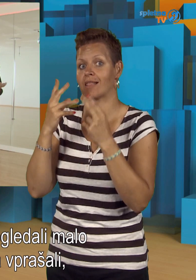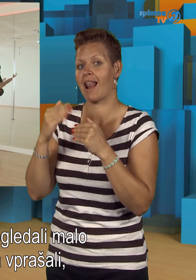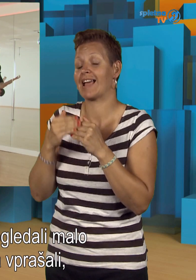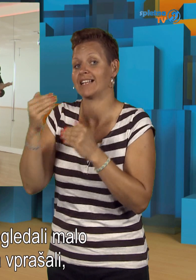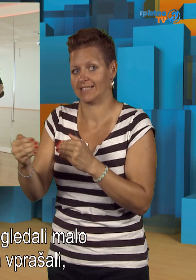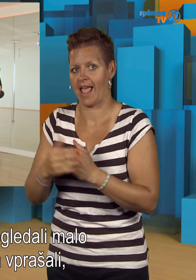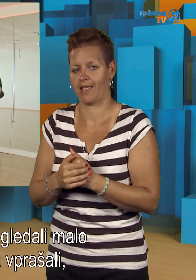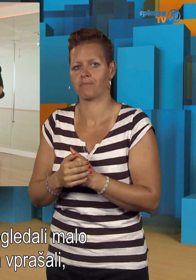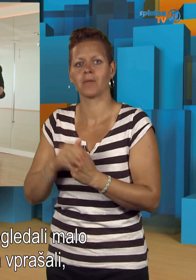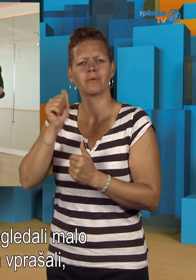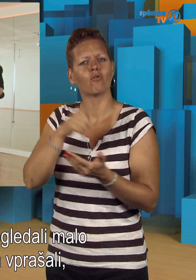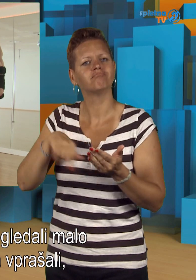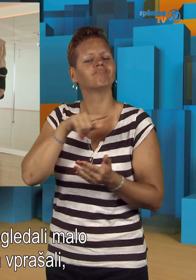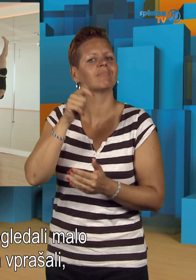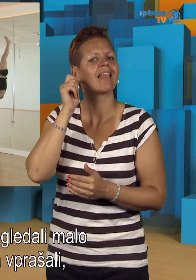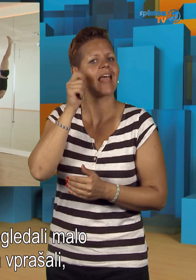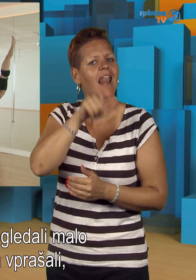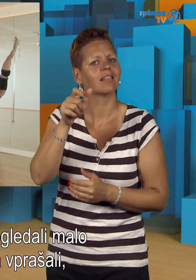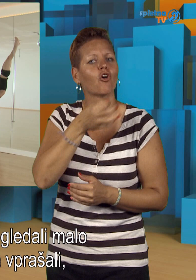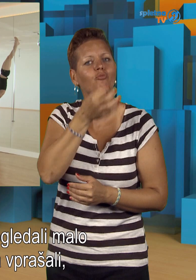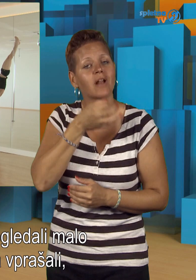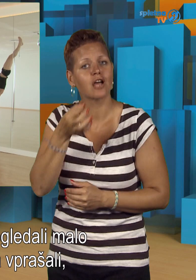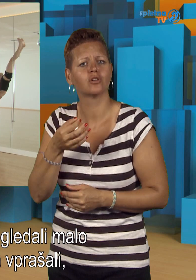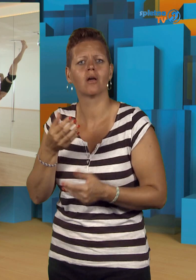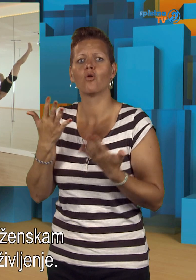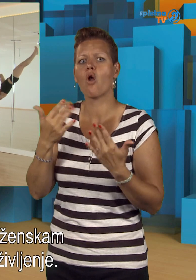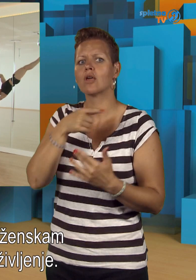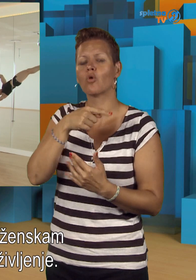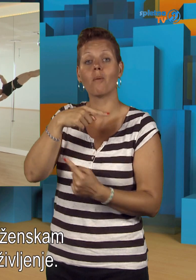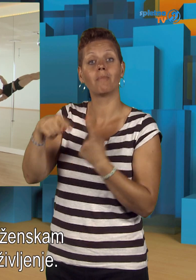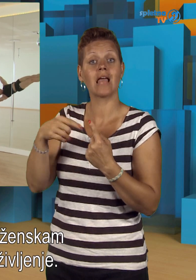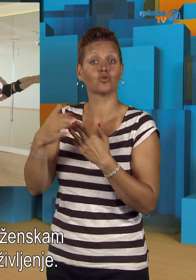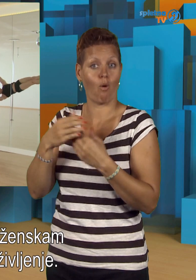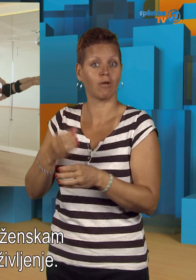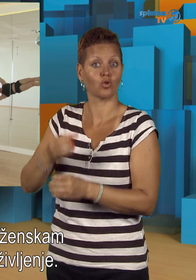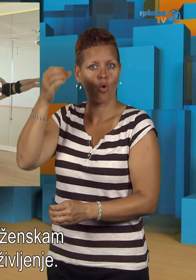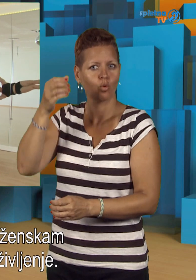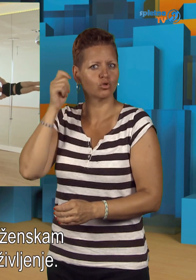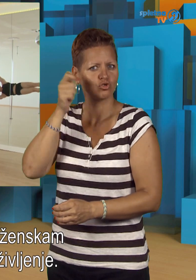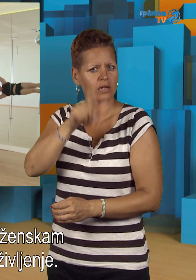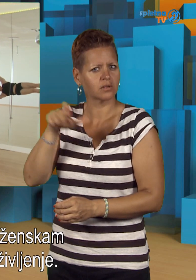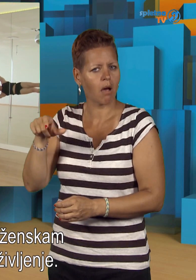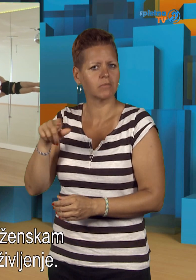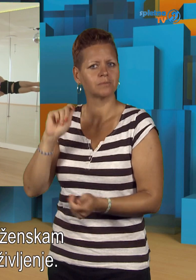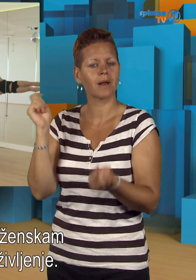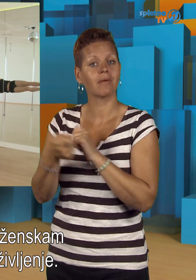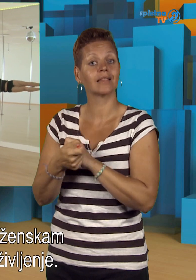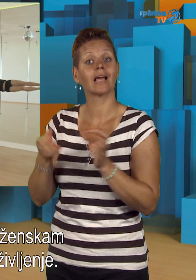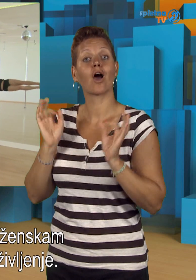dekleta vprašali, koliko ples ob drogu ženskam spremeni kakovost življenja.